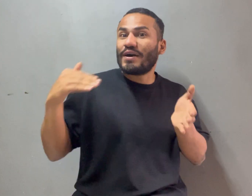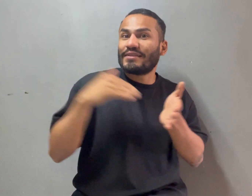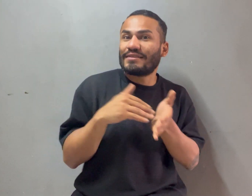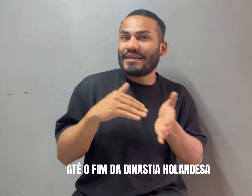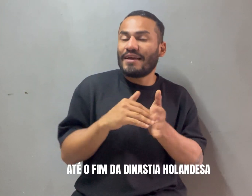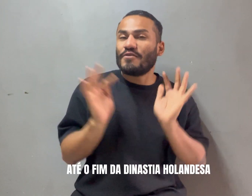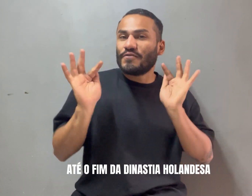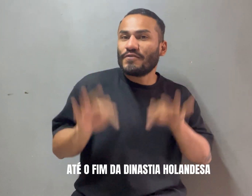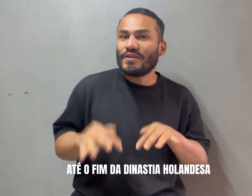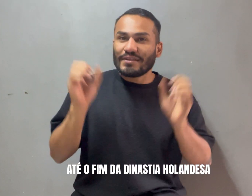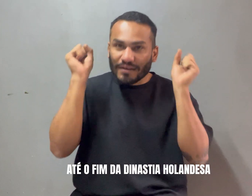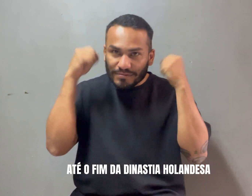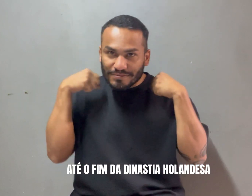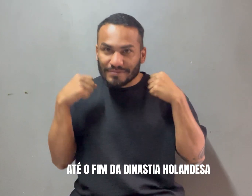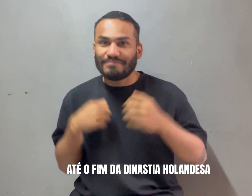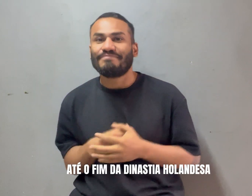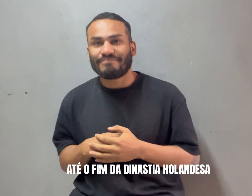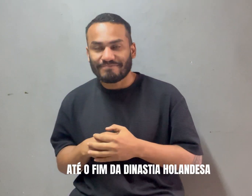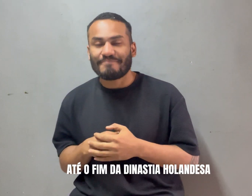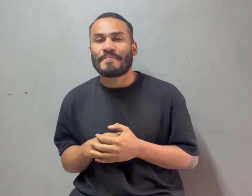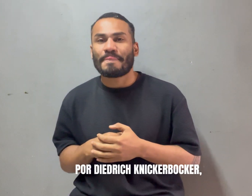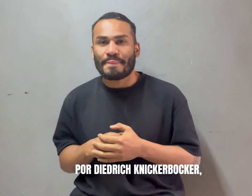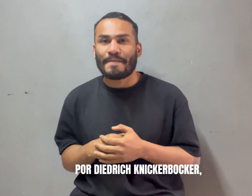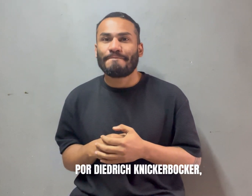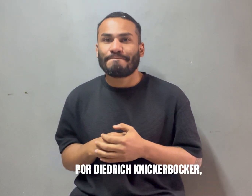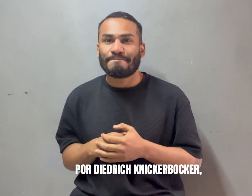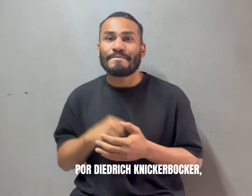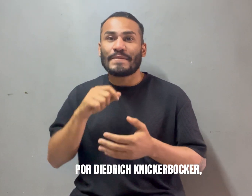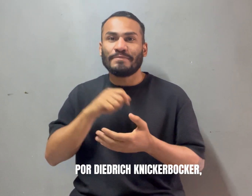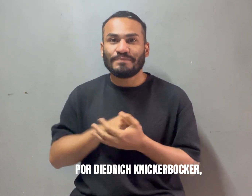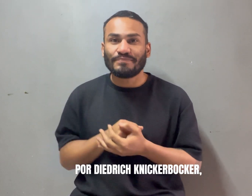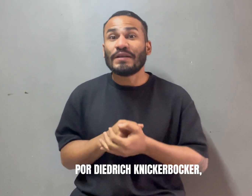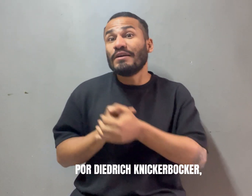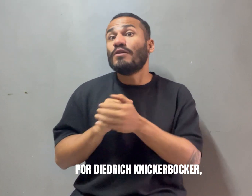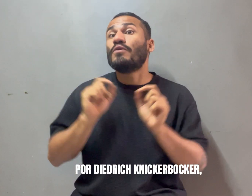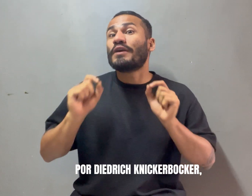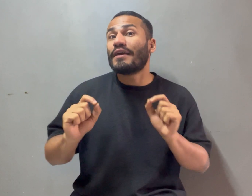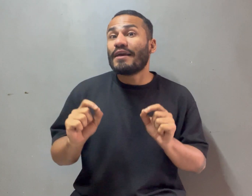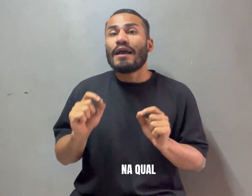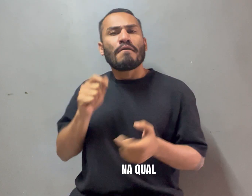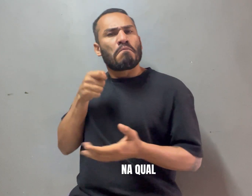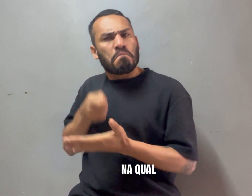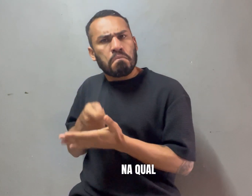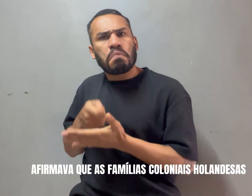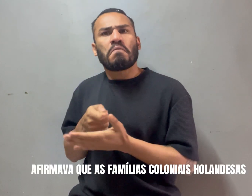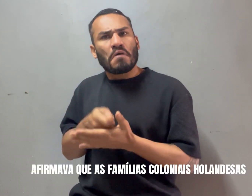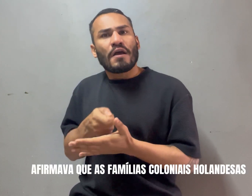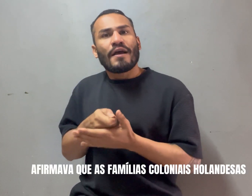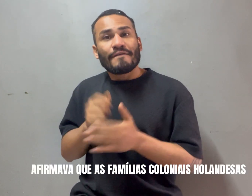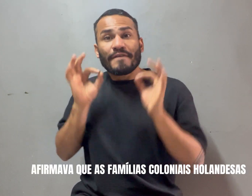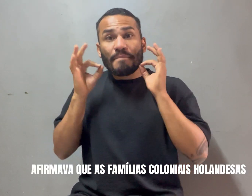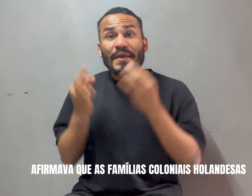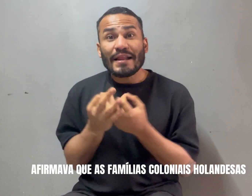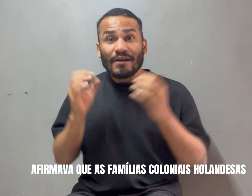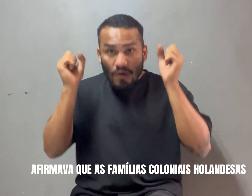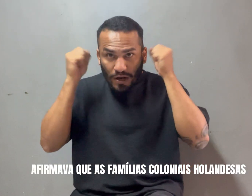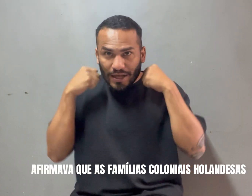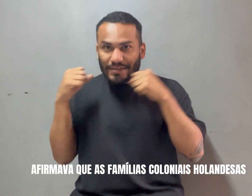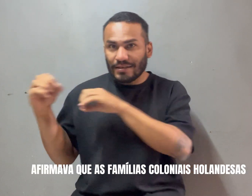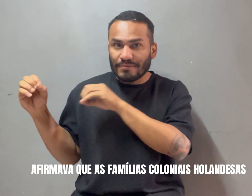até o fim da dinastia holandesa, por Diederik Knickerbocker, na qual afirmava que as famílias coloniais